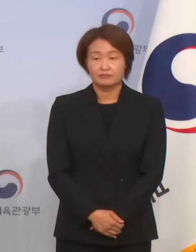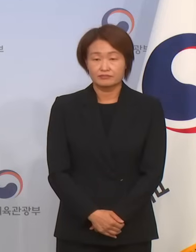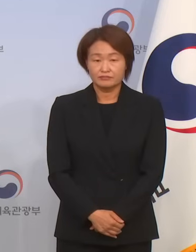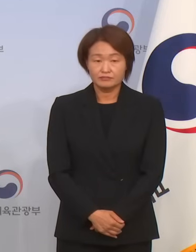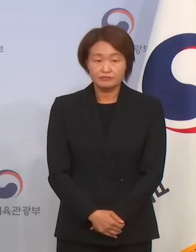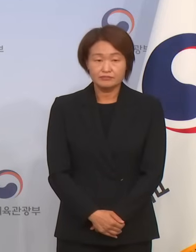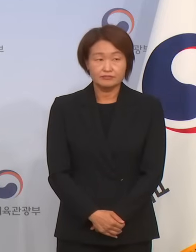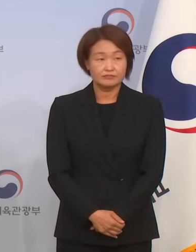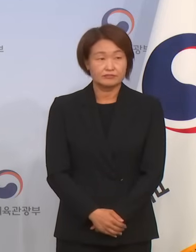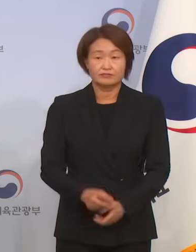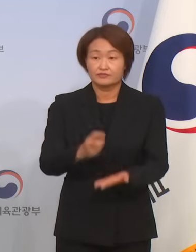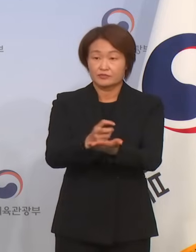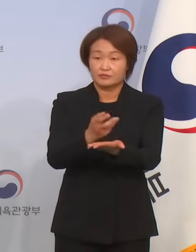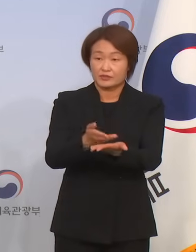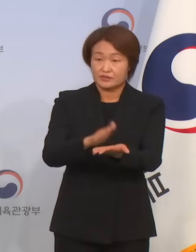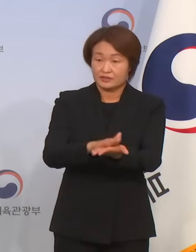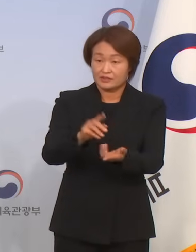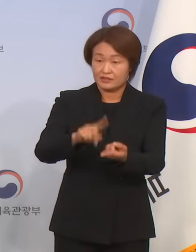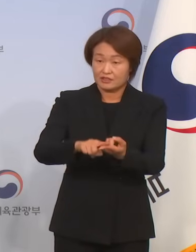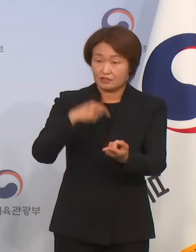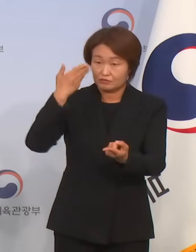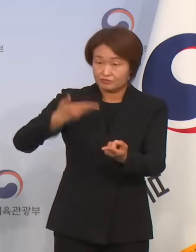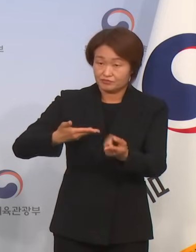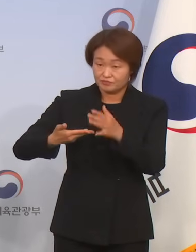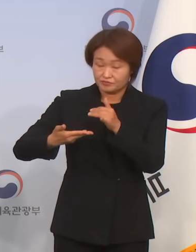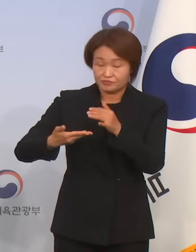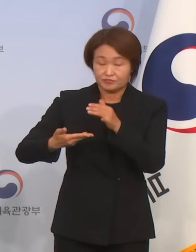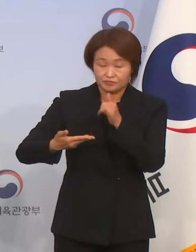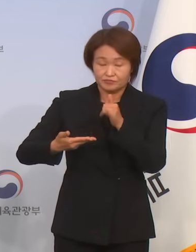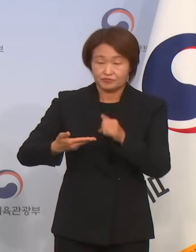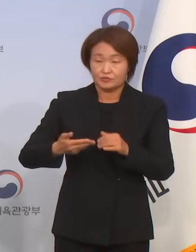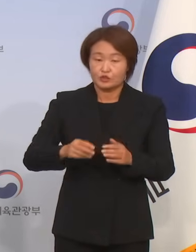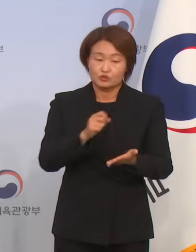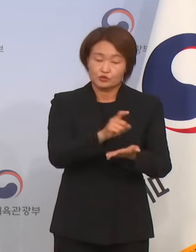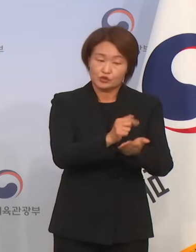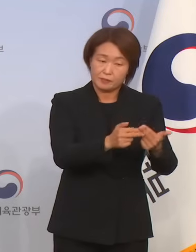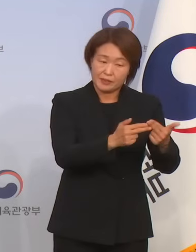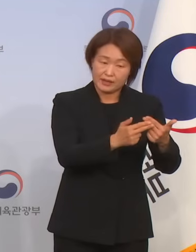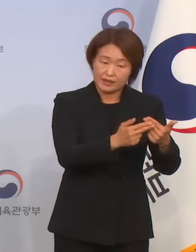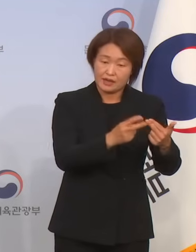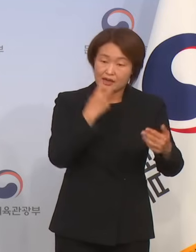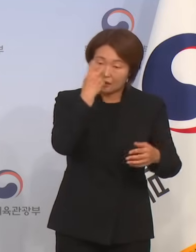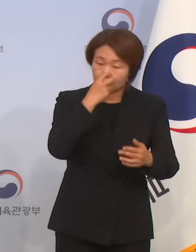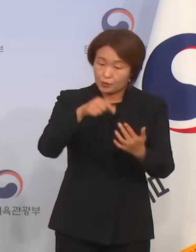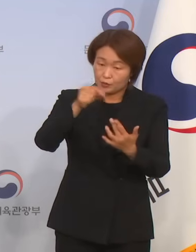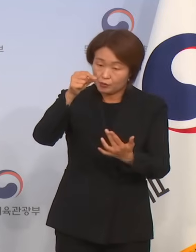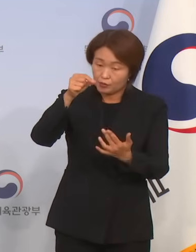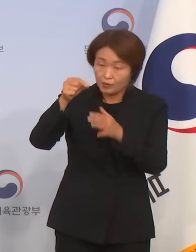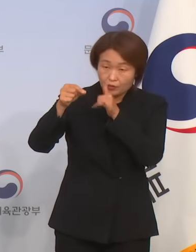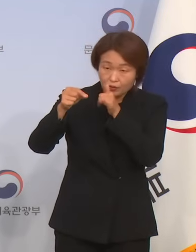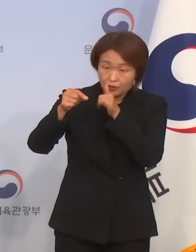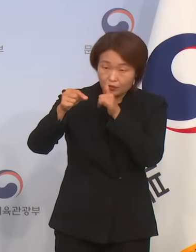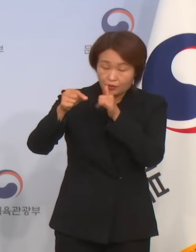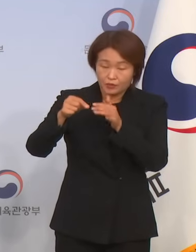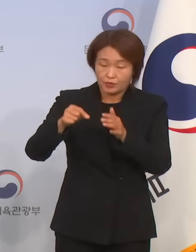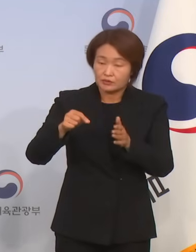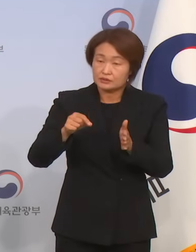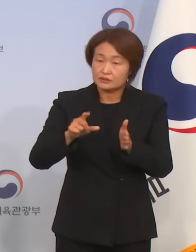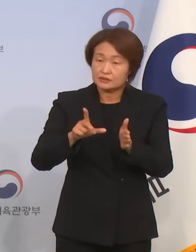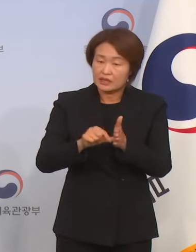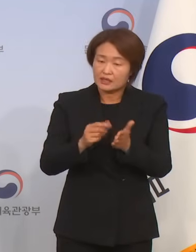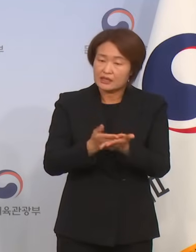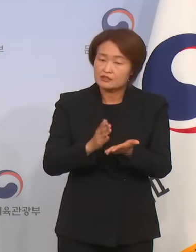그 제도 개선 말씀하셨는데요. 이제 축구협회 감독 선임할 때 제도를 어떤 식으로